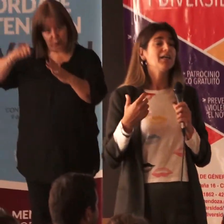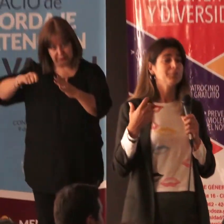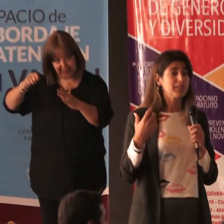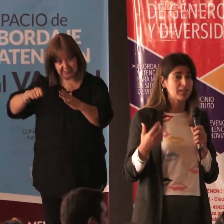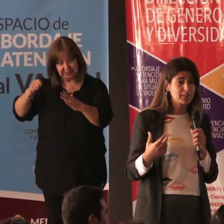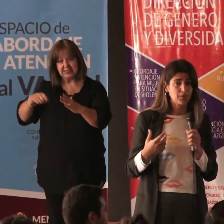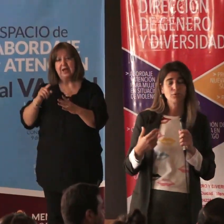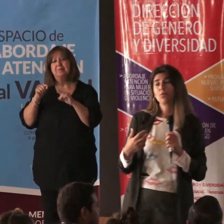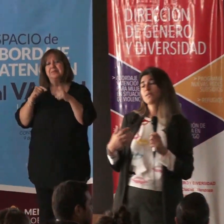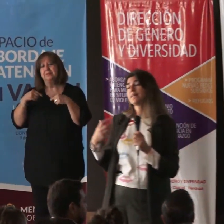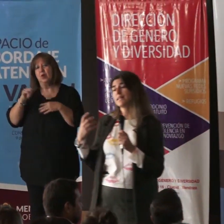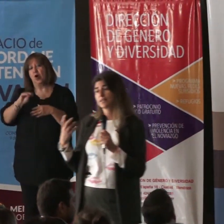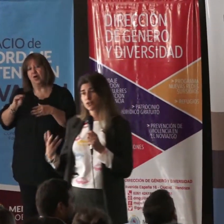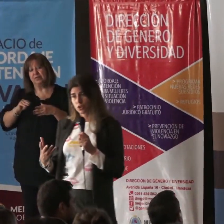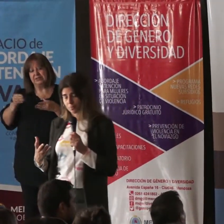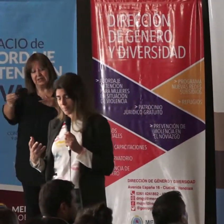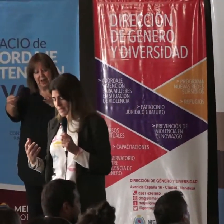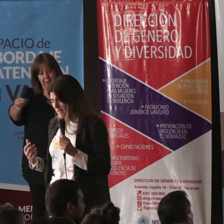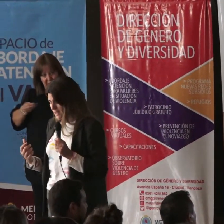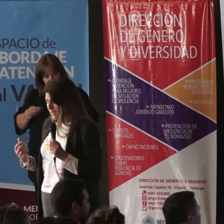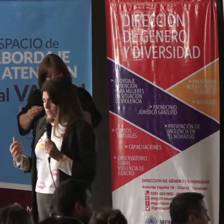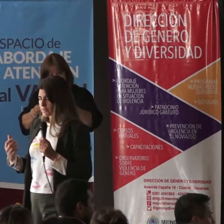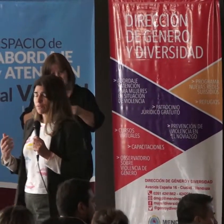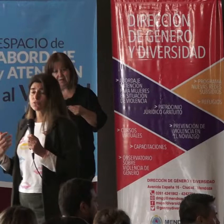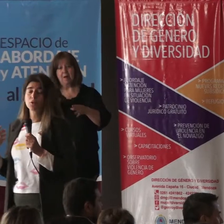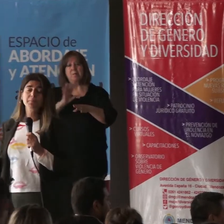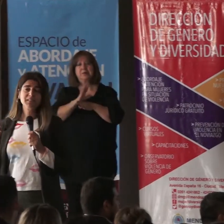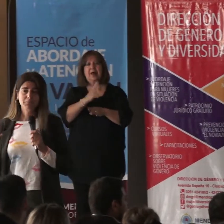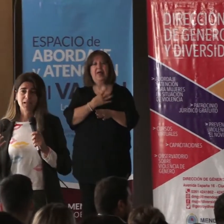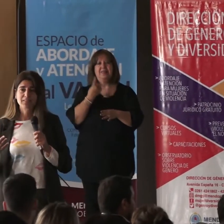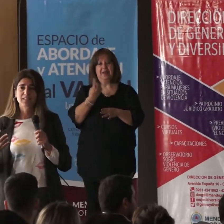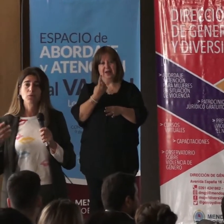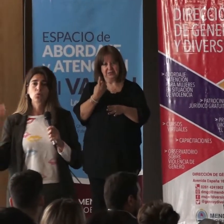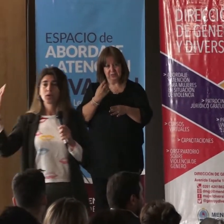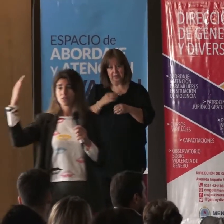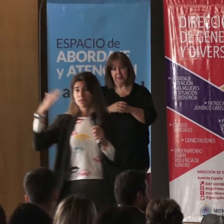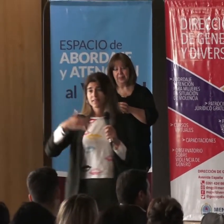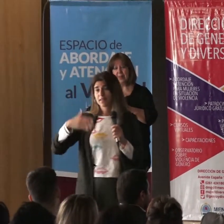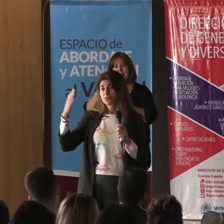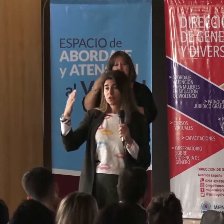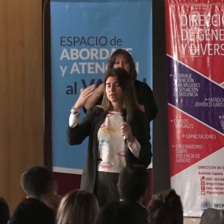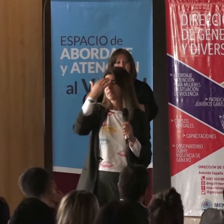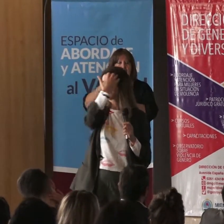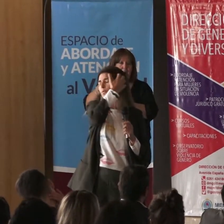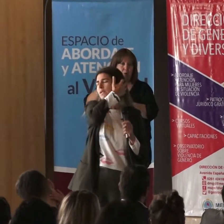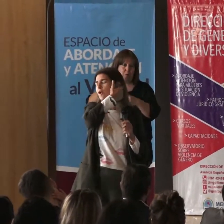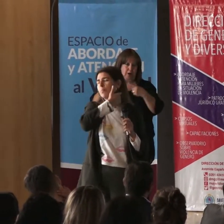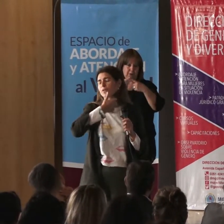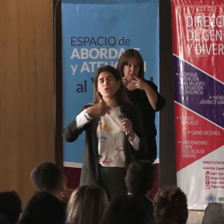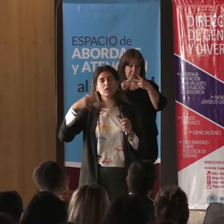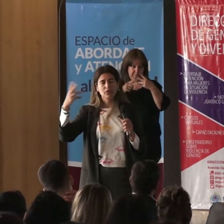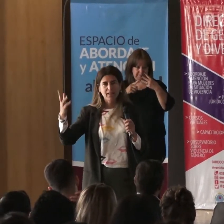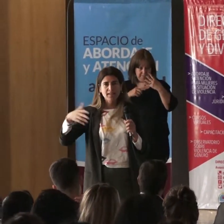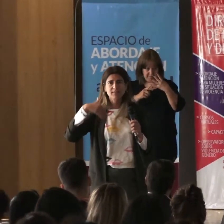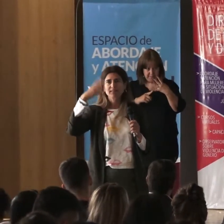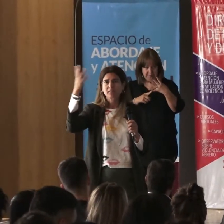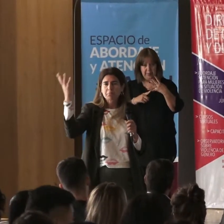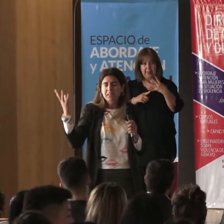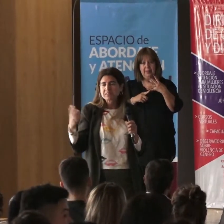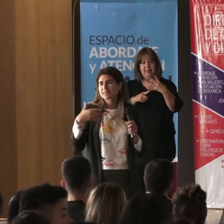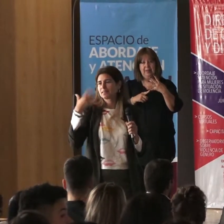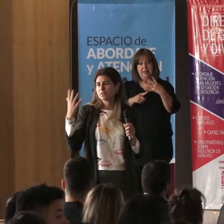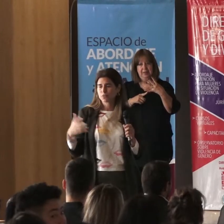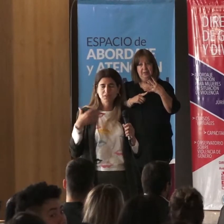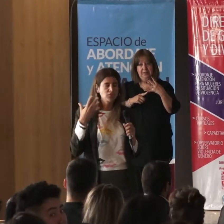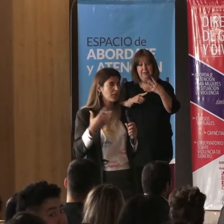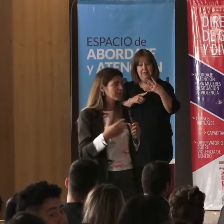oficina administrativa, somos una dirección. Nuestra función principal, tenemos 4 ejes de acción que están regulados por 2 acordadas, que